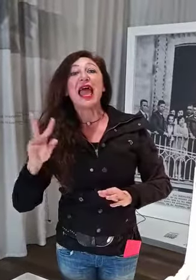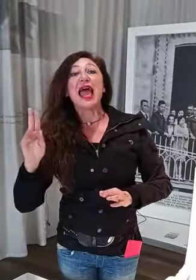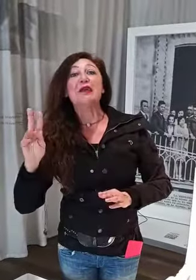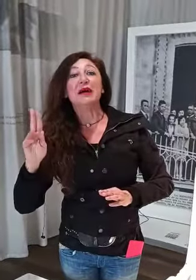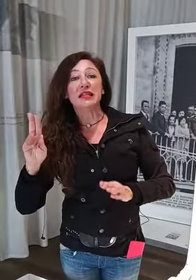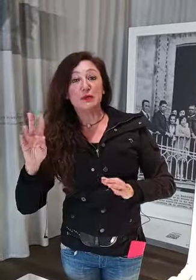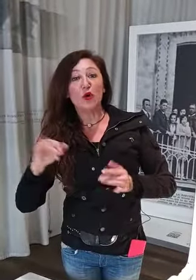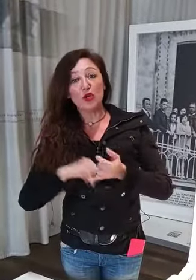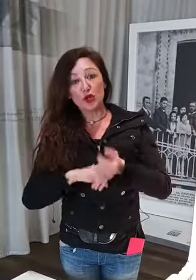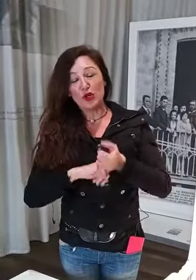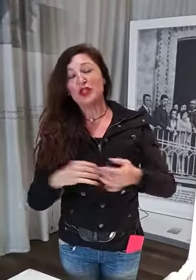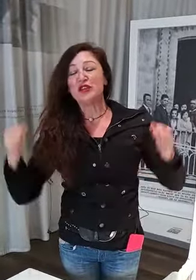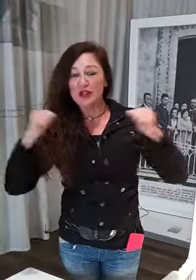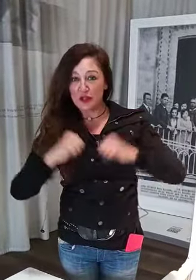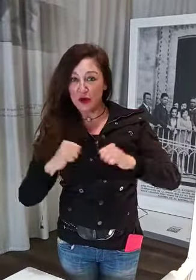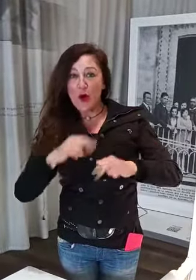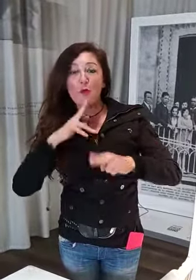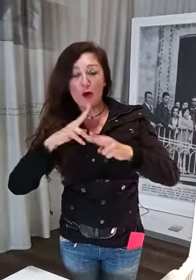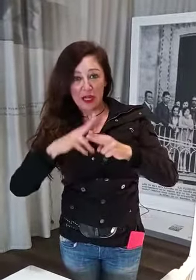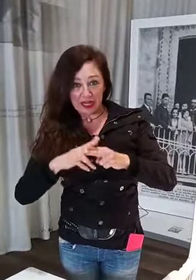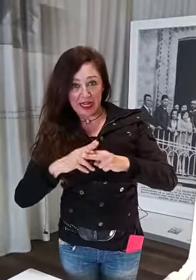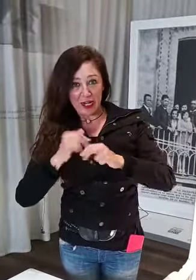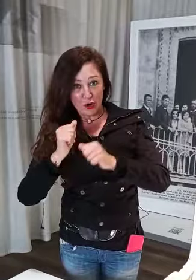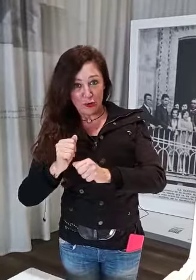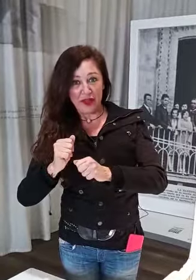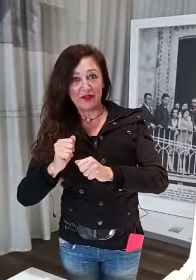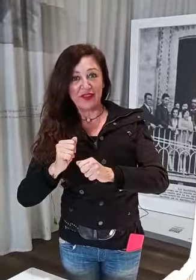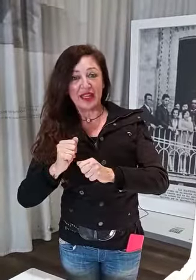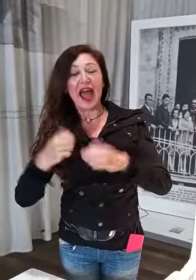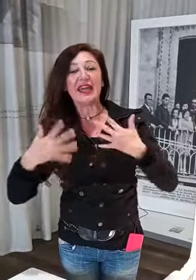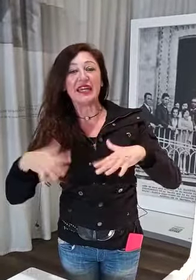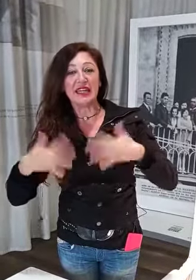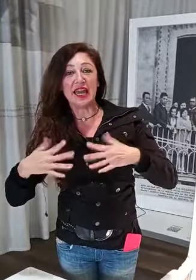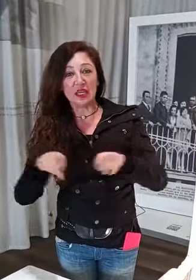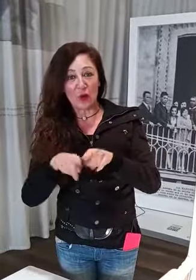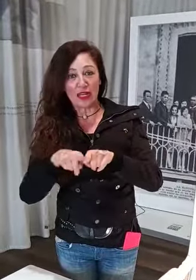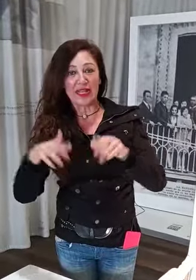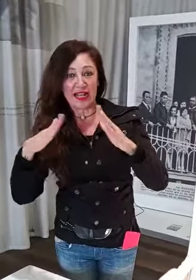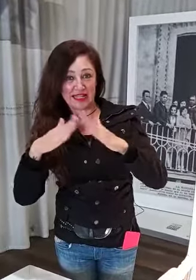el matrimonio decidió ponerle el nombre de Alegría, igual que la casa.